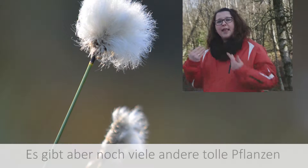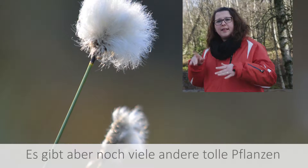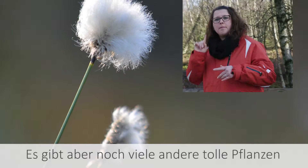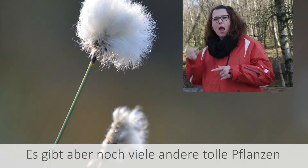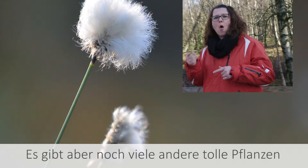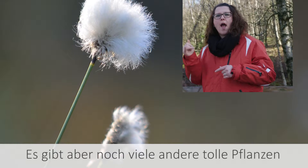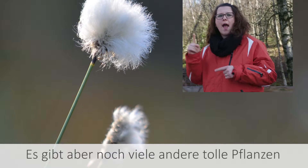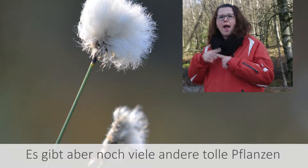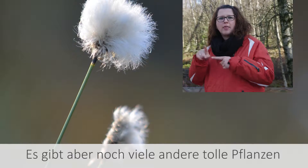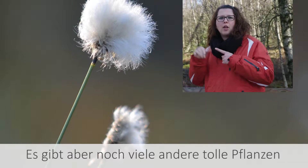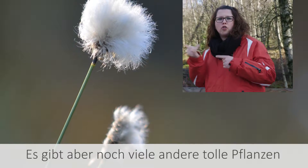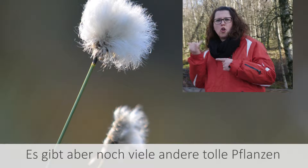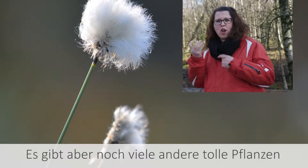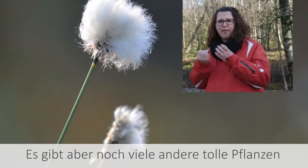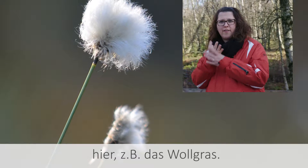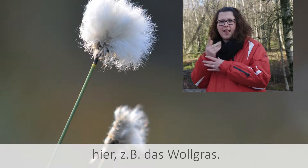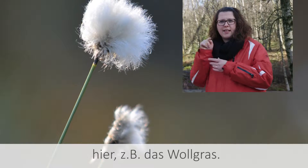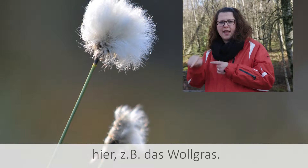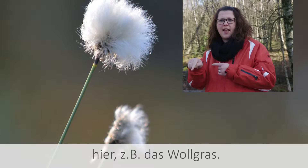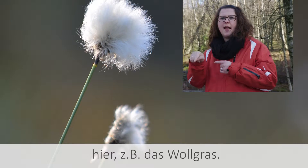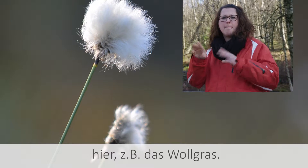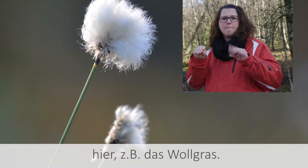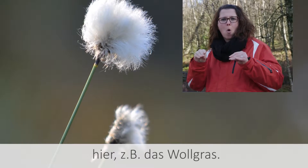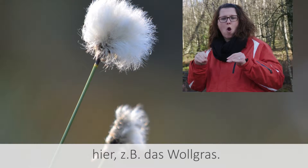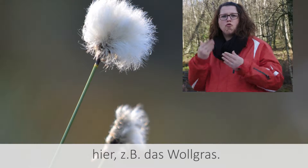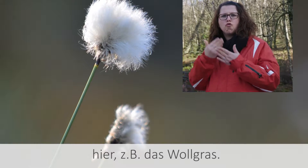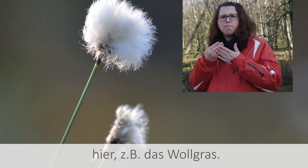Es gibt aber noch viele andere tolle Pflanzen hier, zum Beispiel das Wollgras.